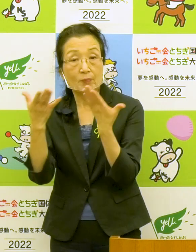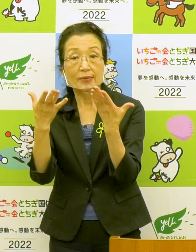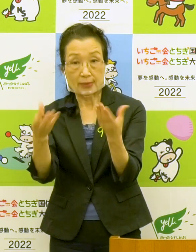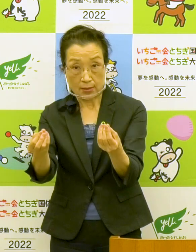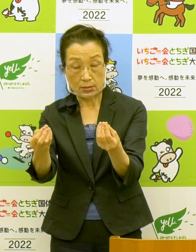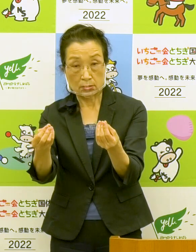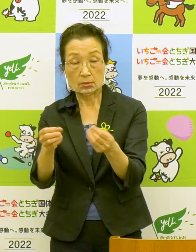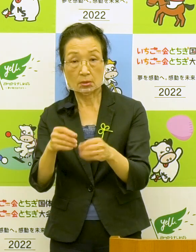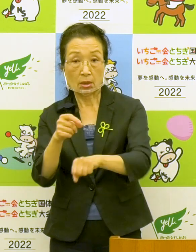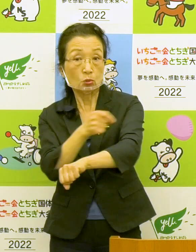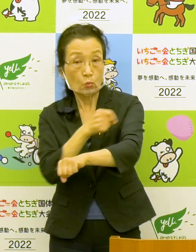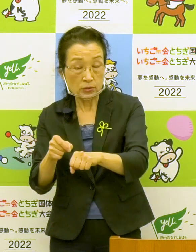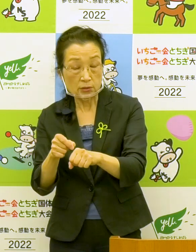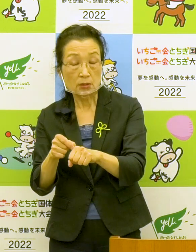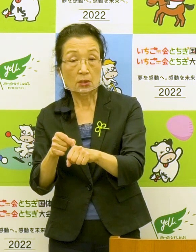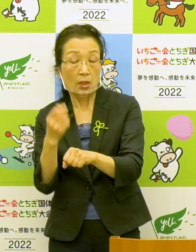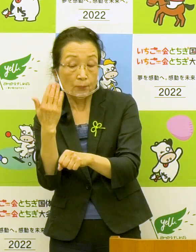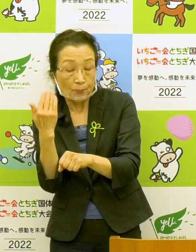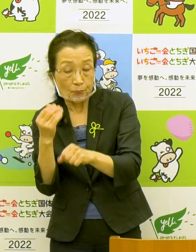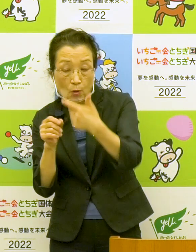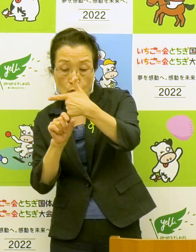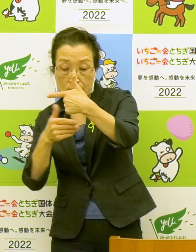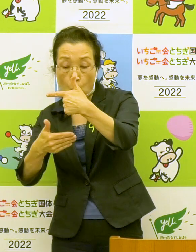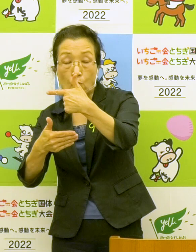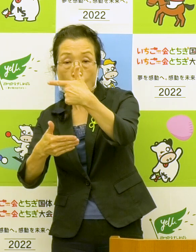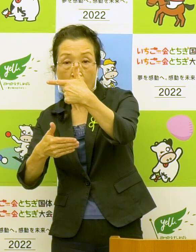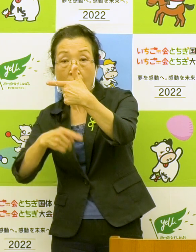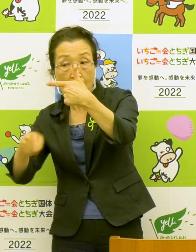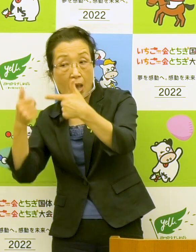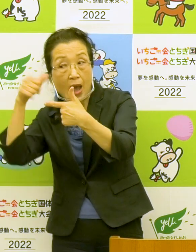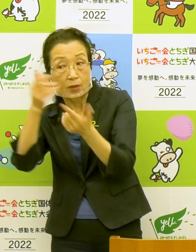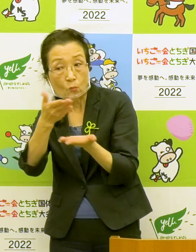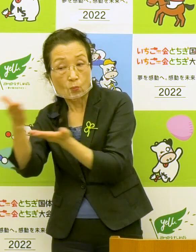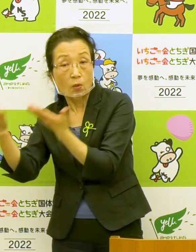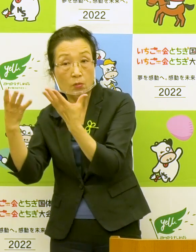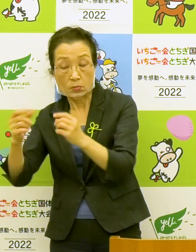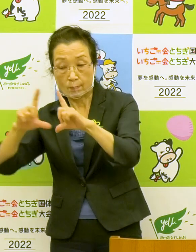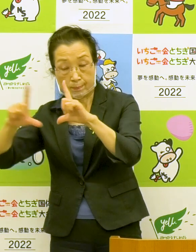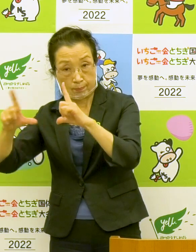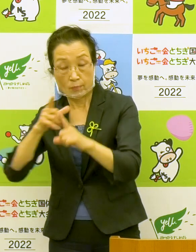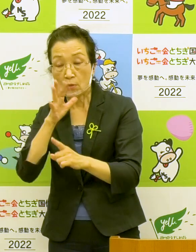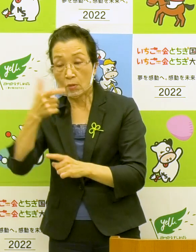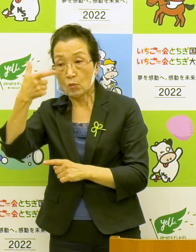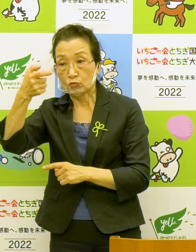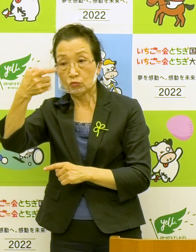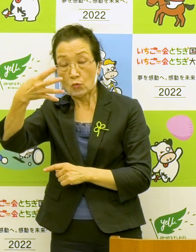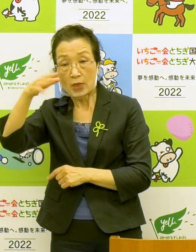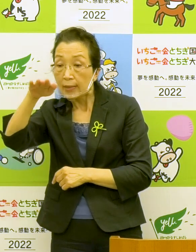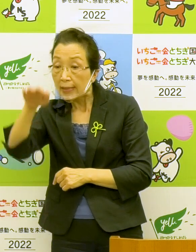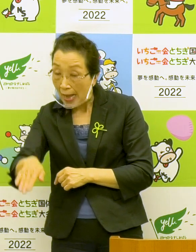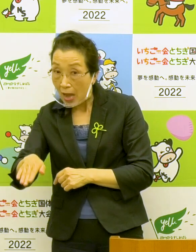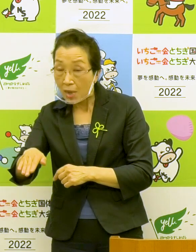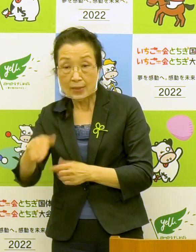ました。特に直近の6月9日からのアンケート、64歳以下の方対象と